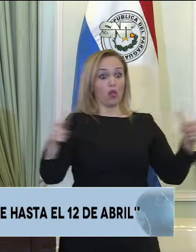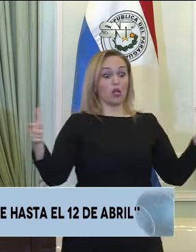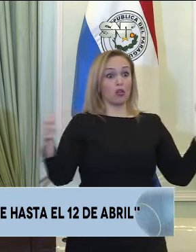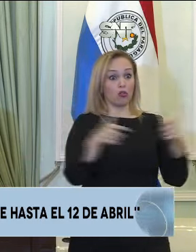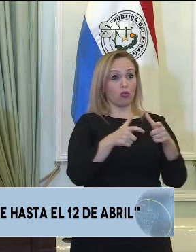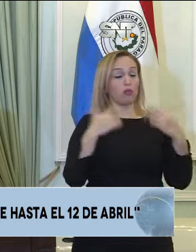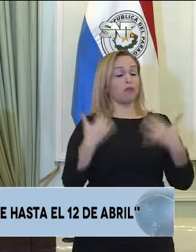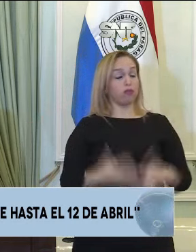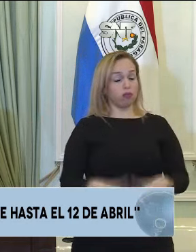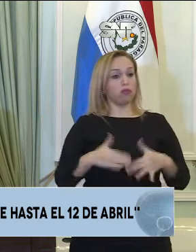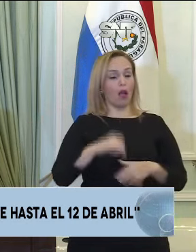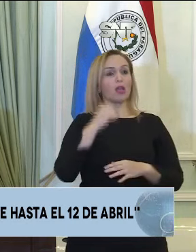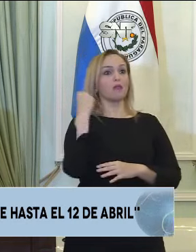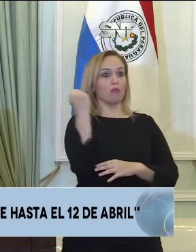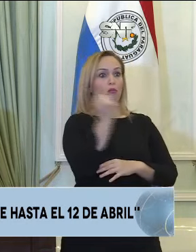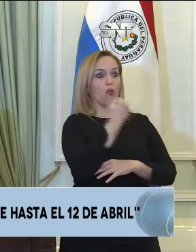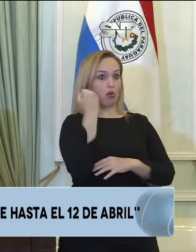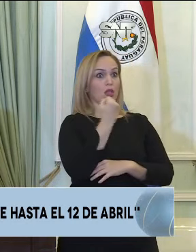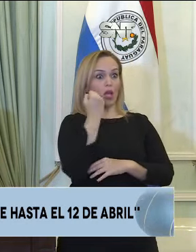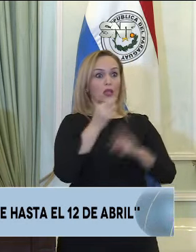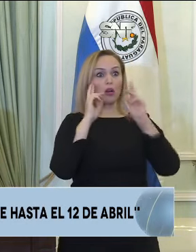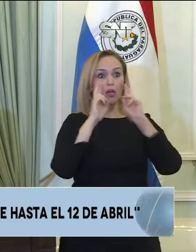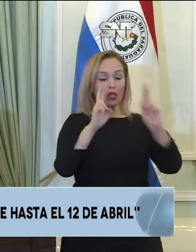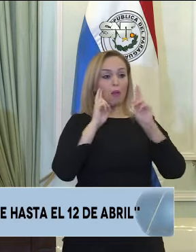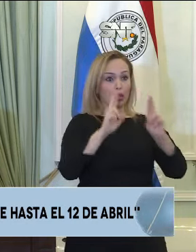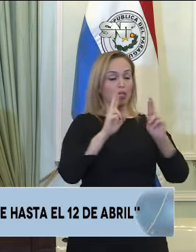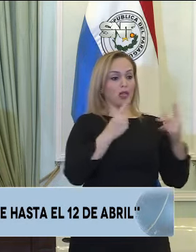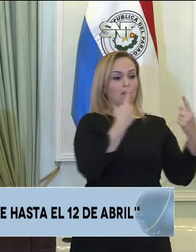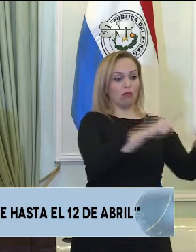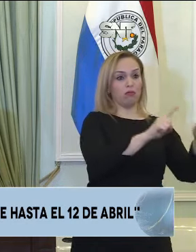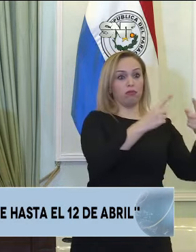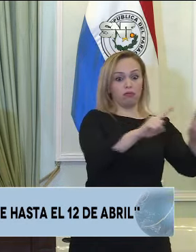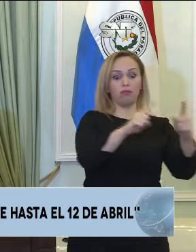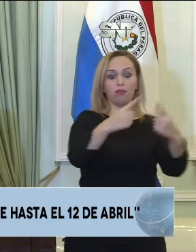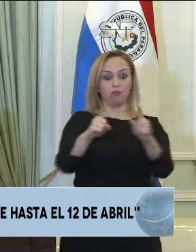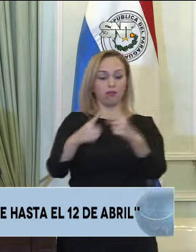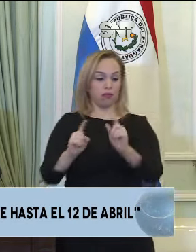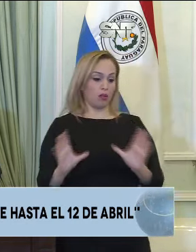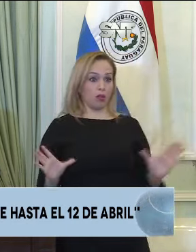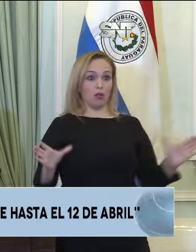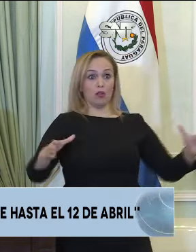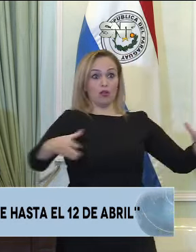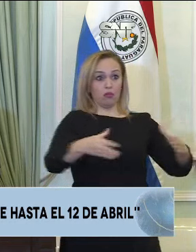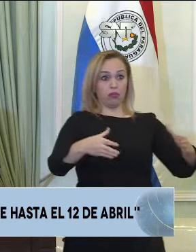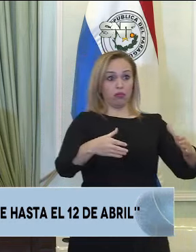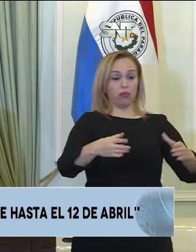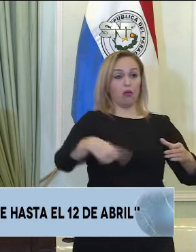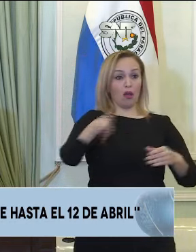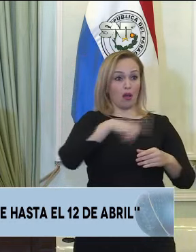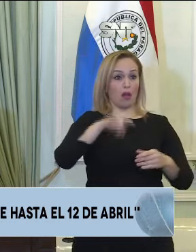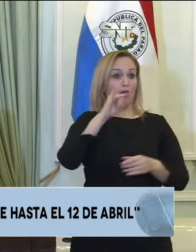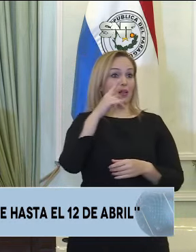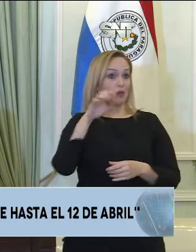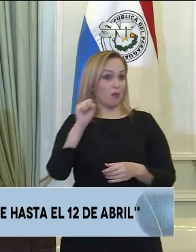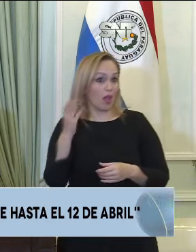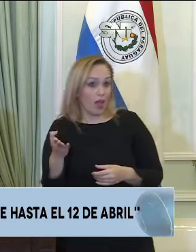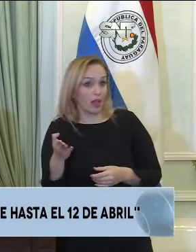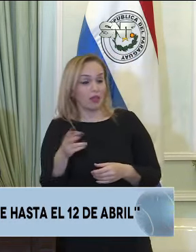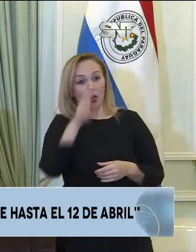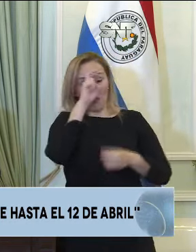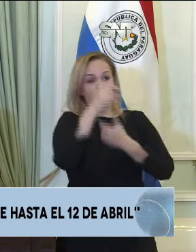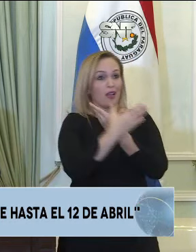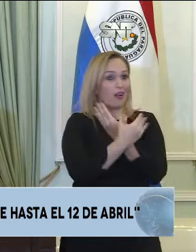importante donde estuvieron representados todos los subsistemas de salud pública, vale decir, el Instituto de Previsión Social, el Hospital